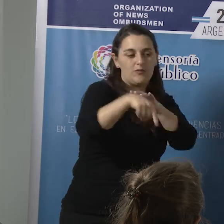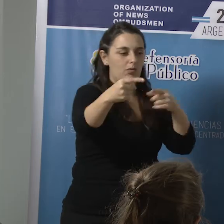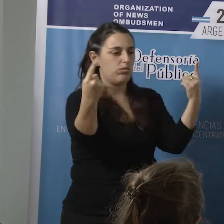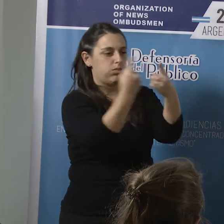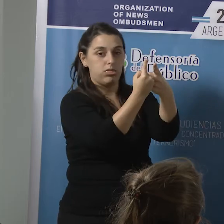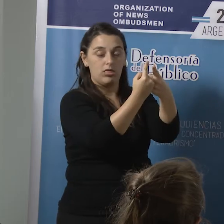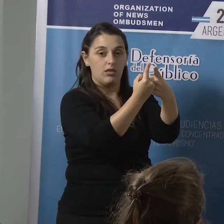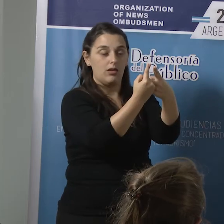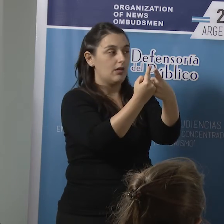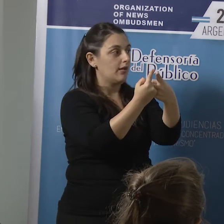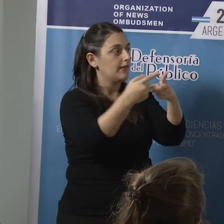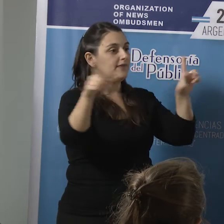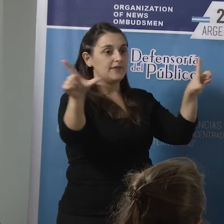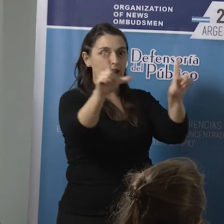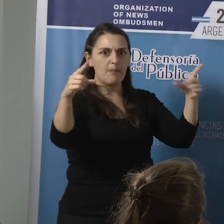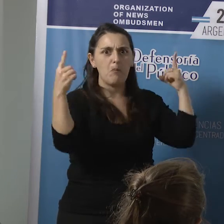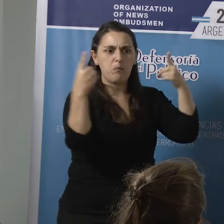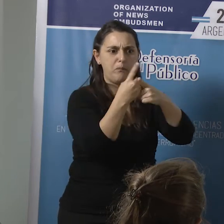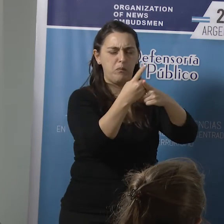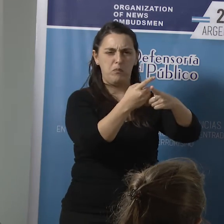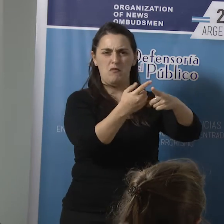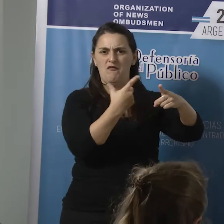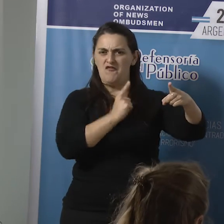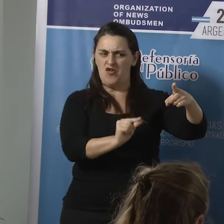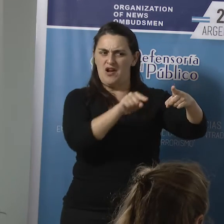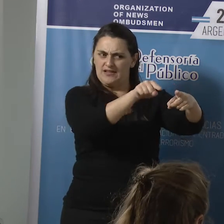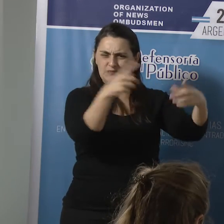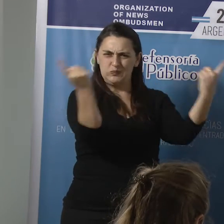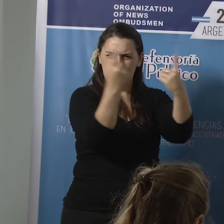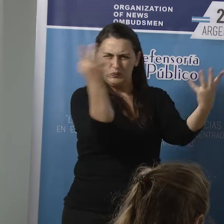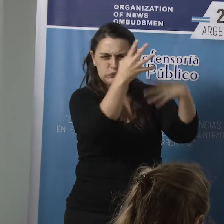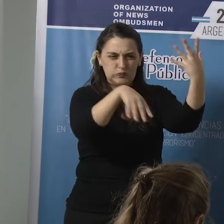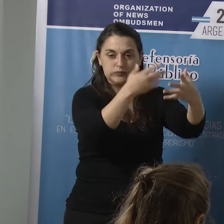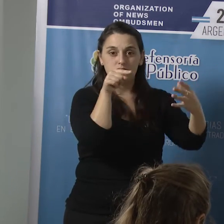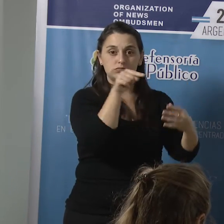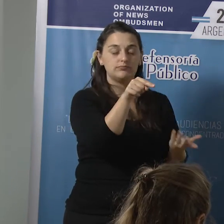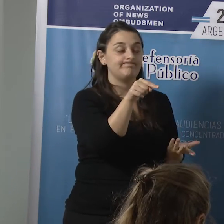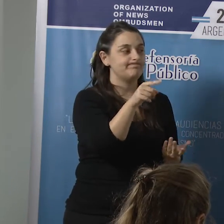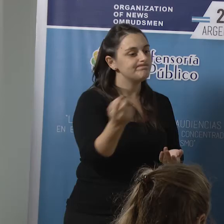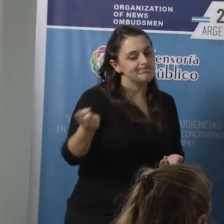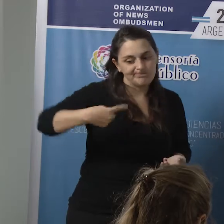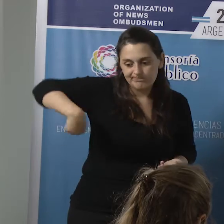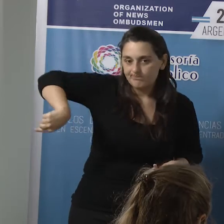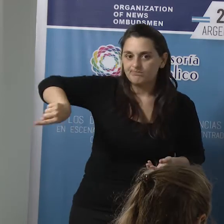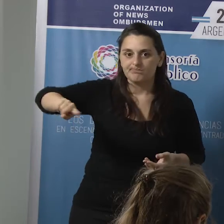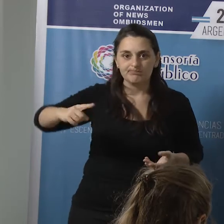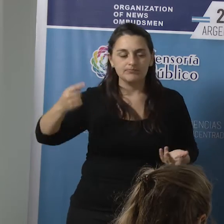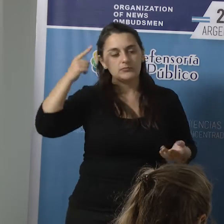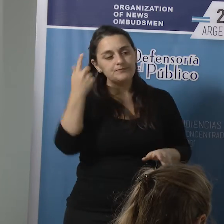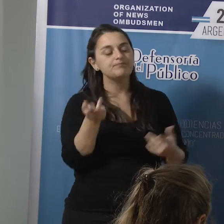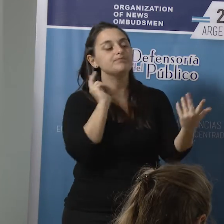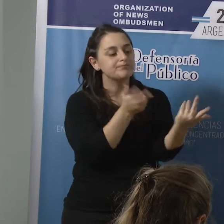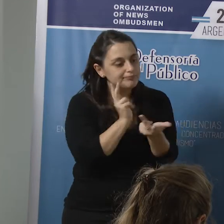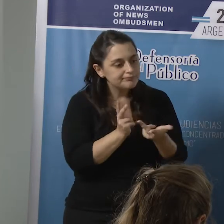se discuten supremamente fuerte en el canal. Entonces, cuando hemos hablado muchas veces